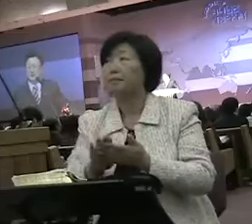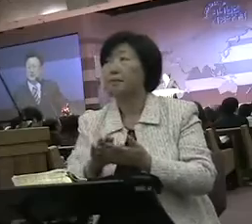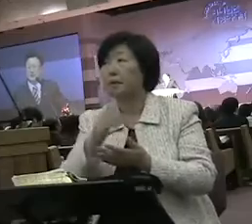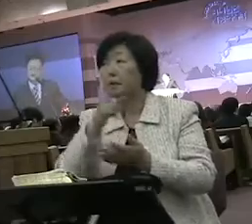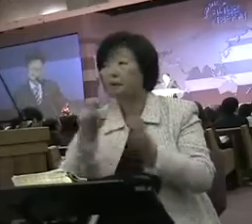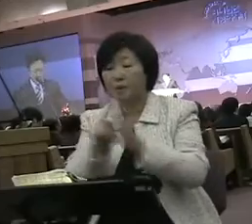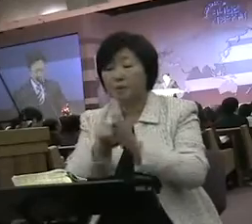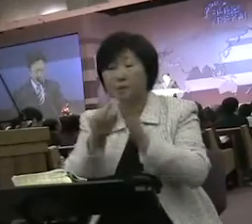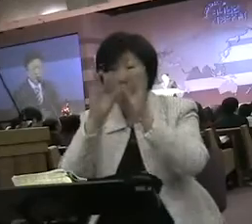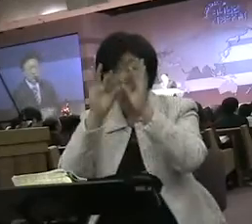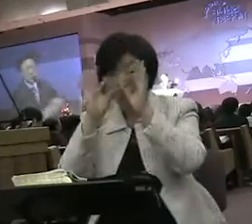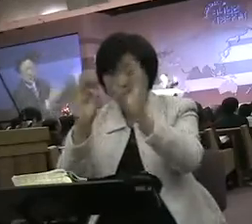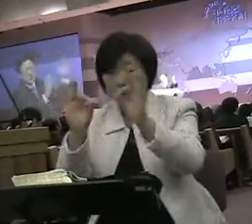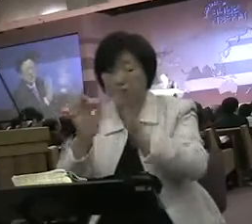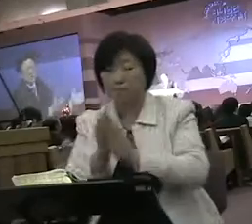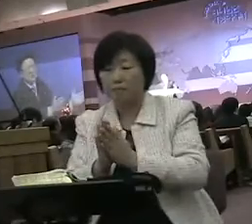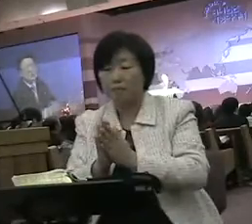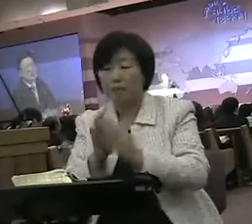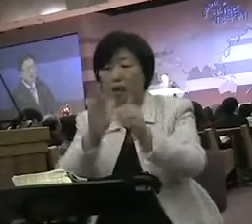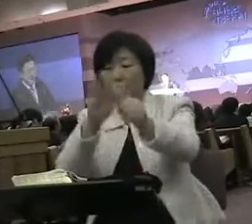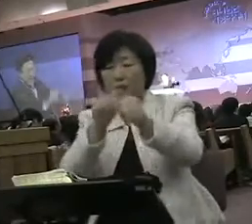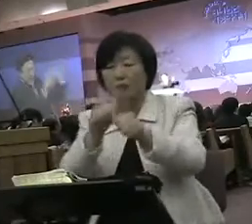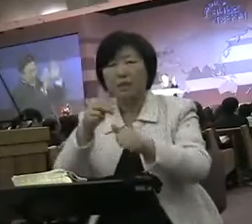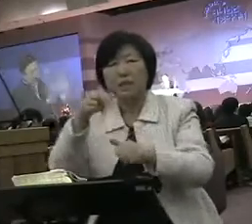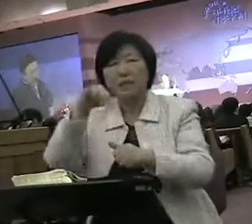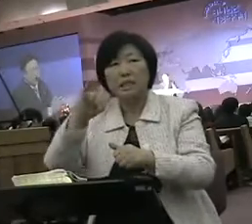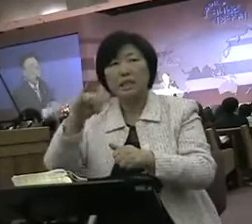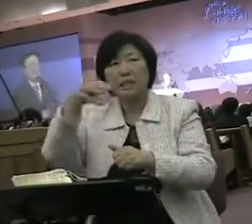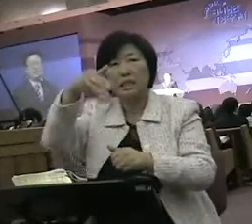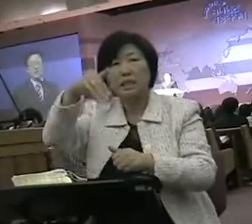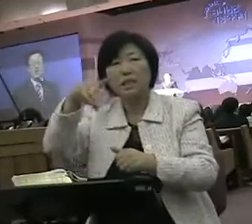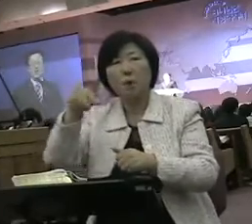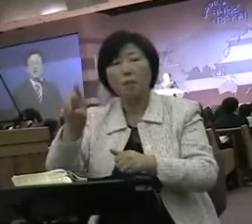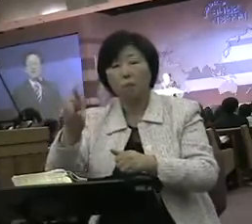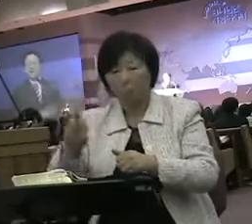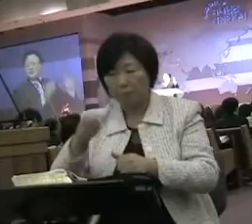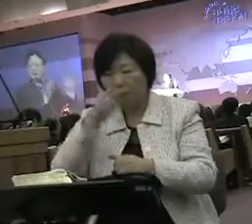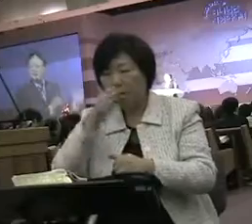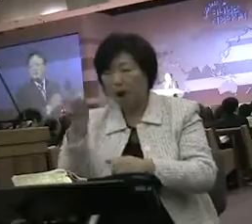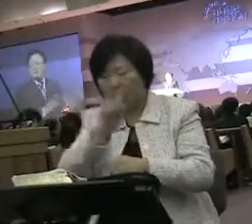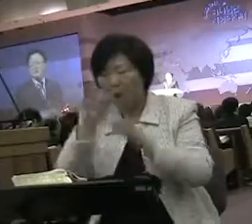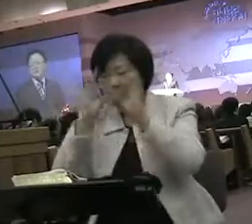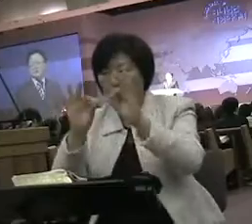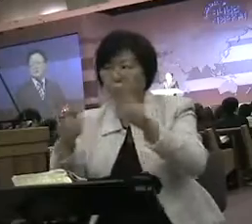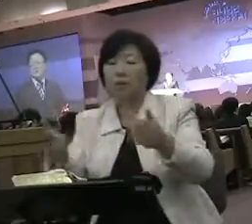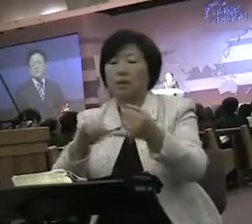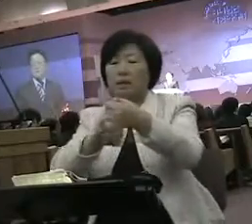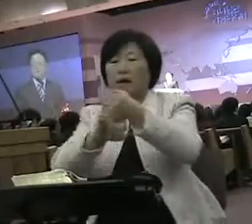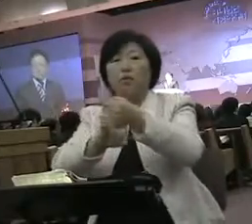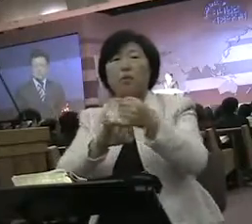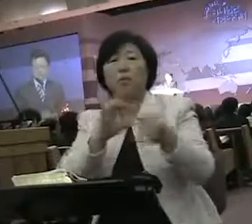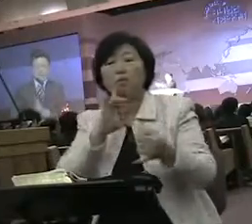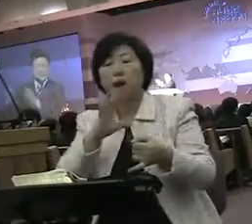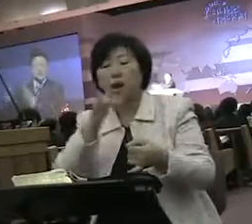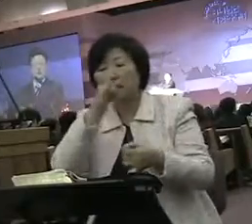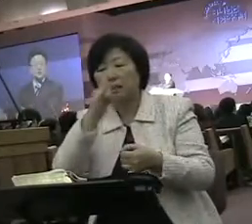보는 것입니다. 부르시는 그 시점이 있습니다. 아무것도 보이지 않습니다. 약속만 있습니다.